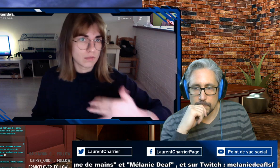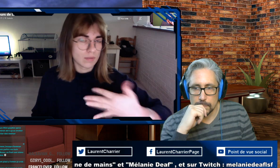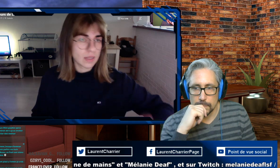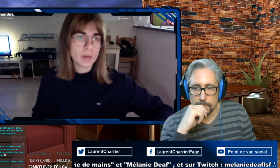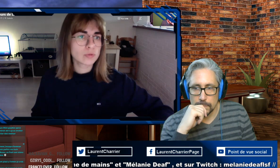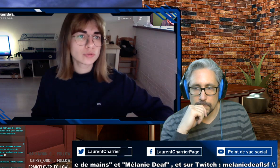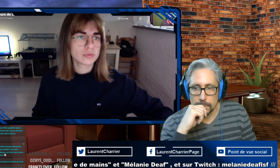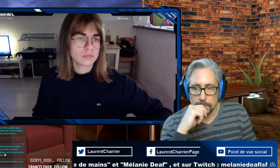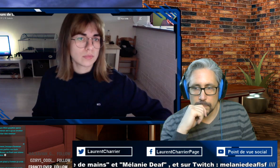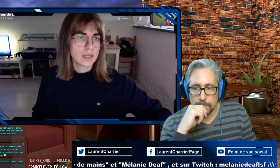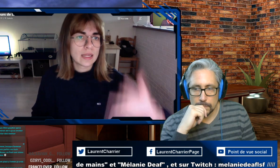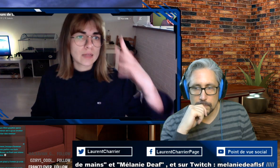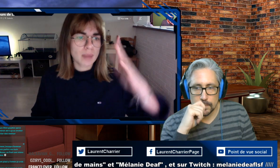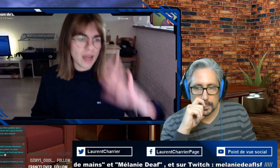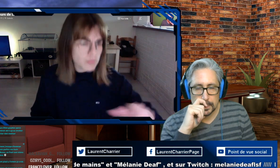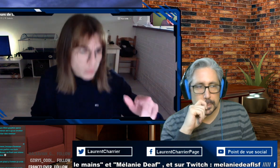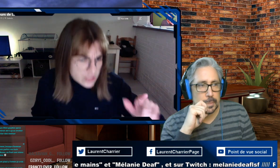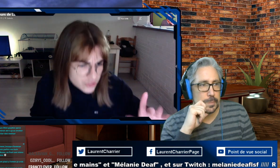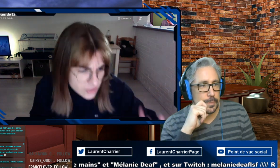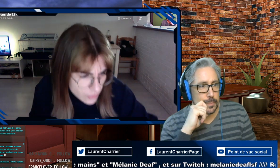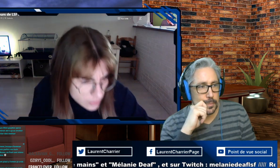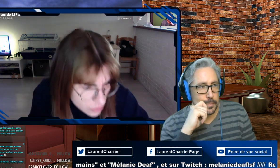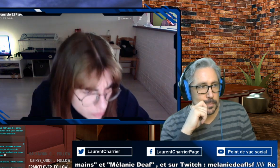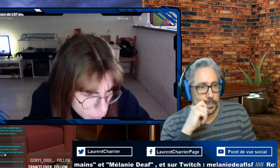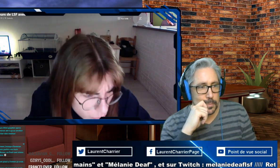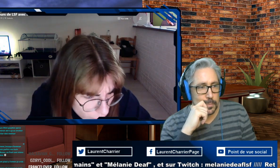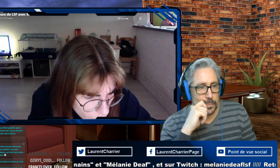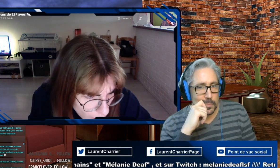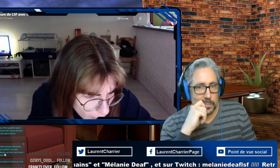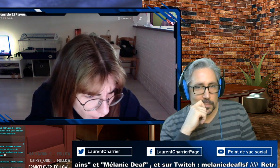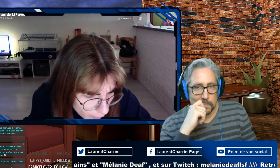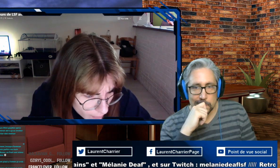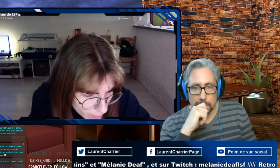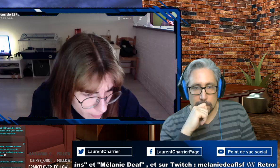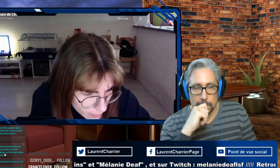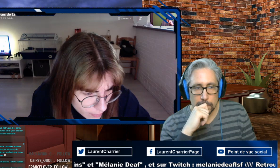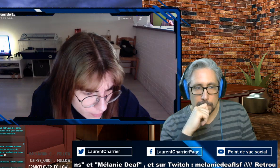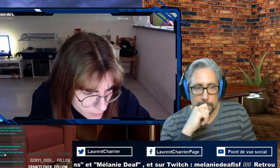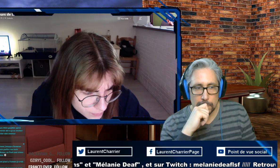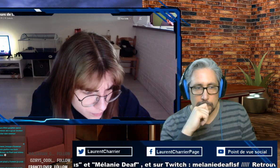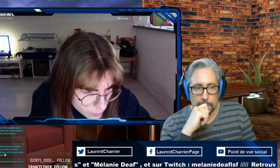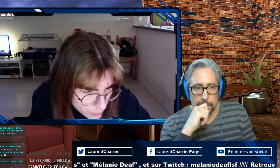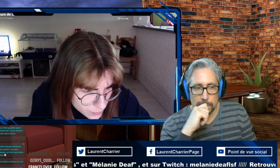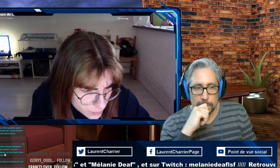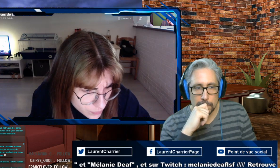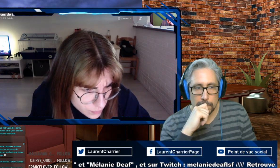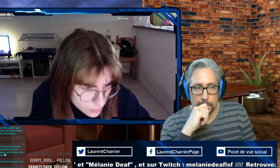signer avec la main gauche. Pareil pour les chiffres, du coup, bah.